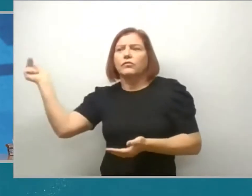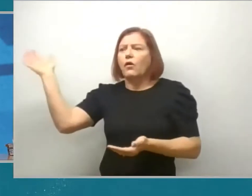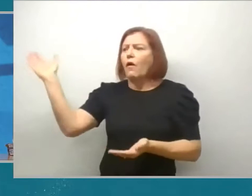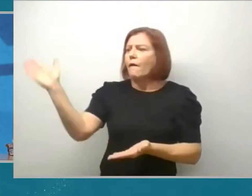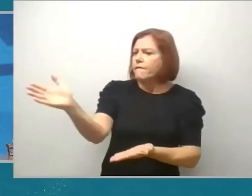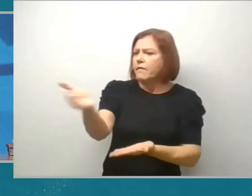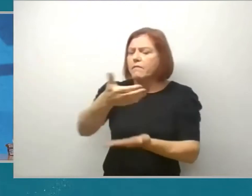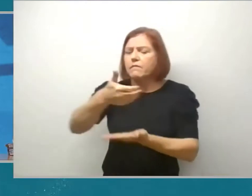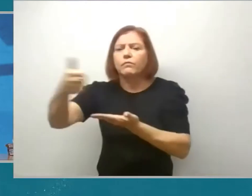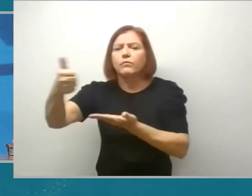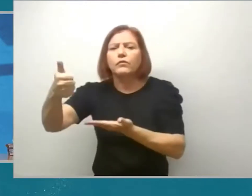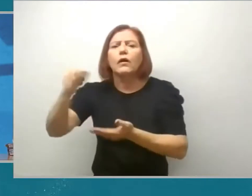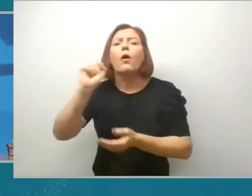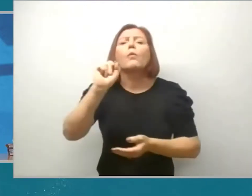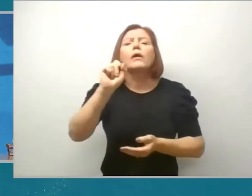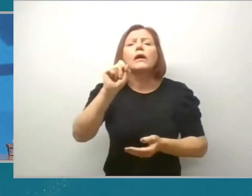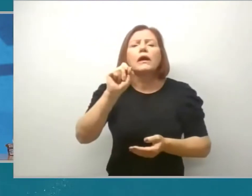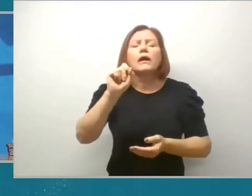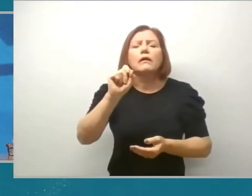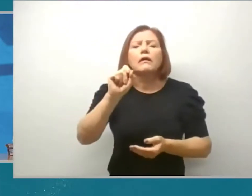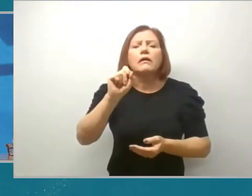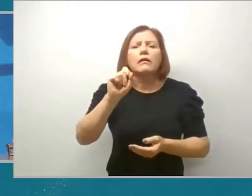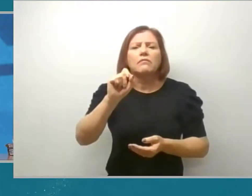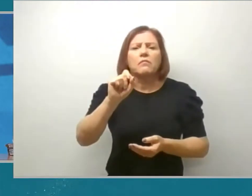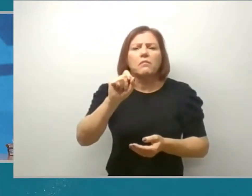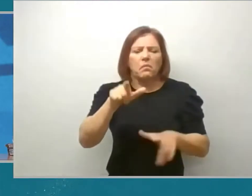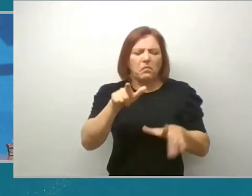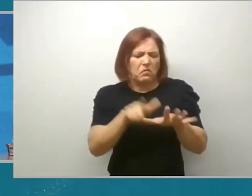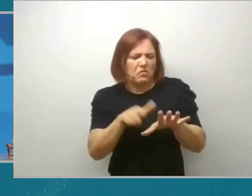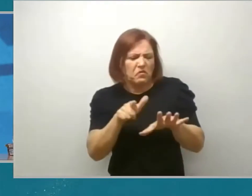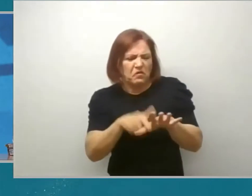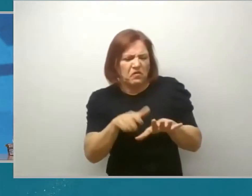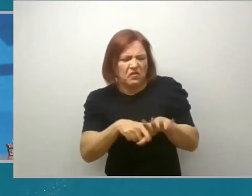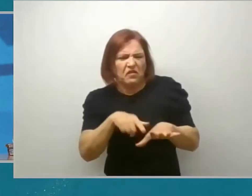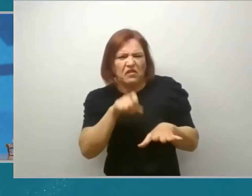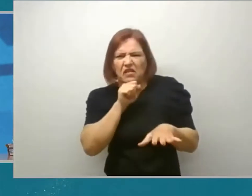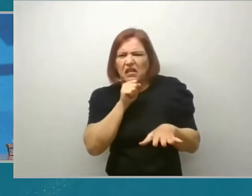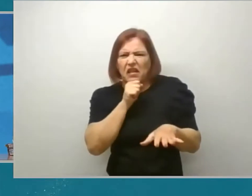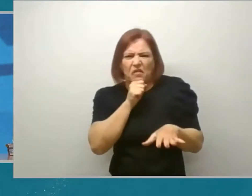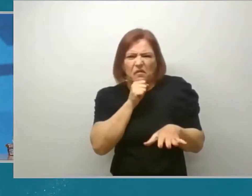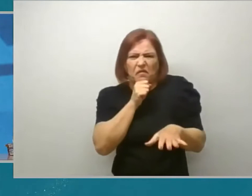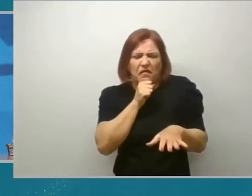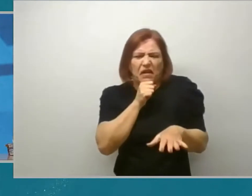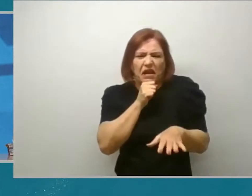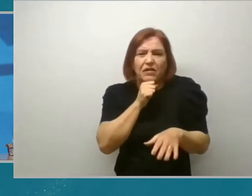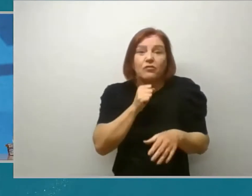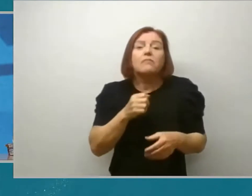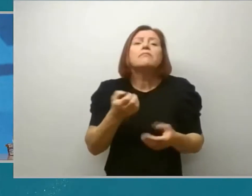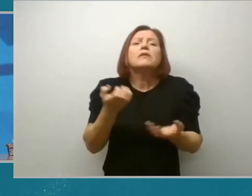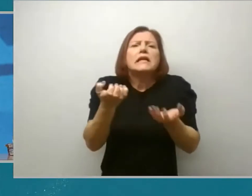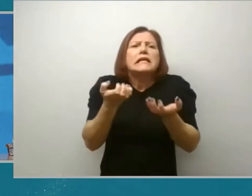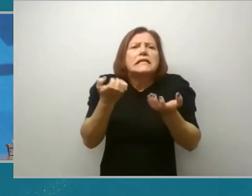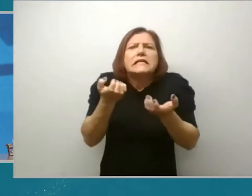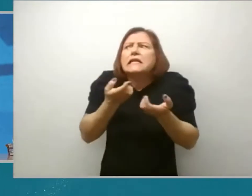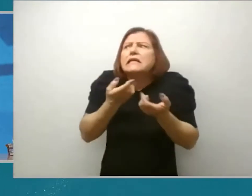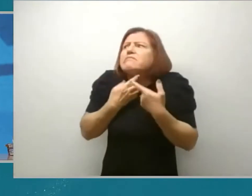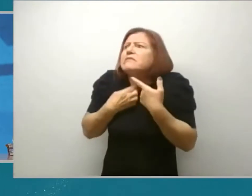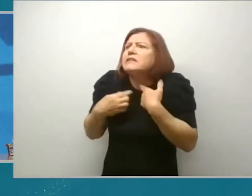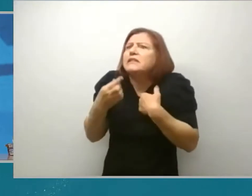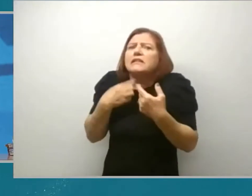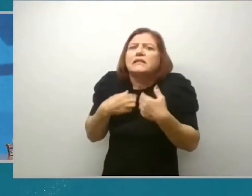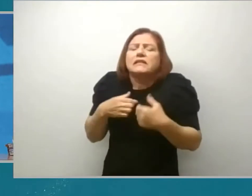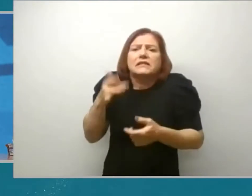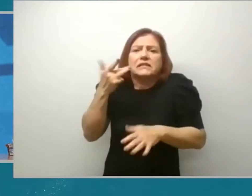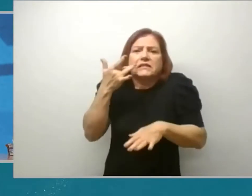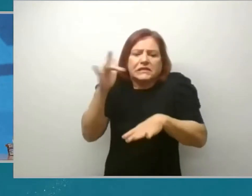seu? Esquece. Ele quer joia. Quanto mais valorizado, melhor.